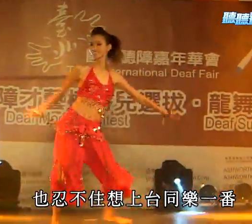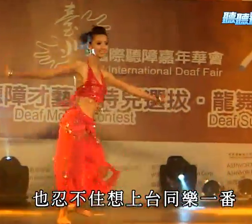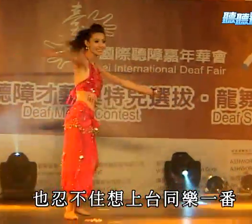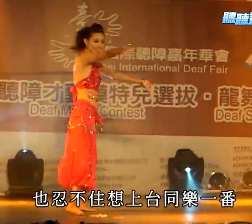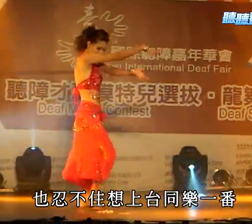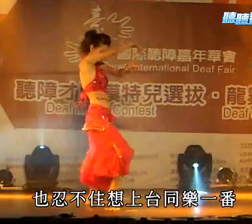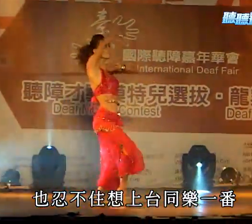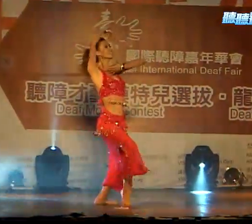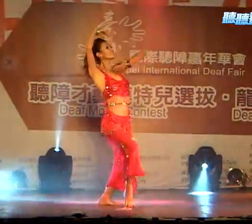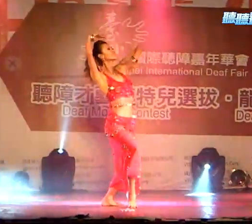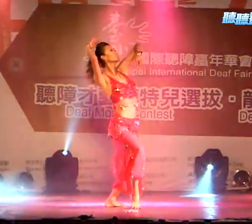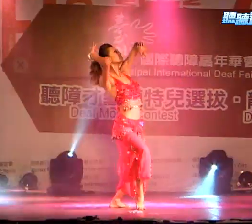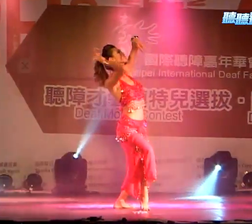呢。